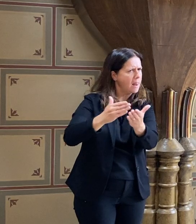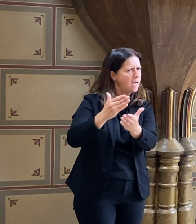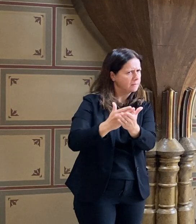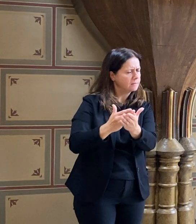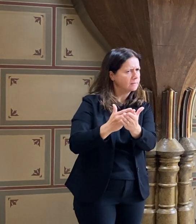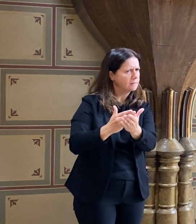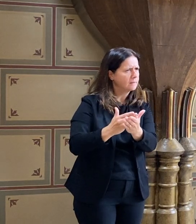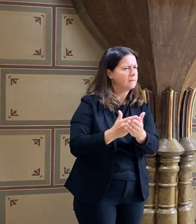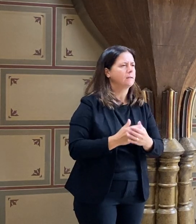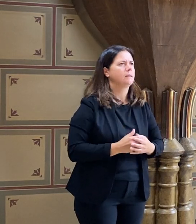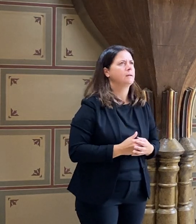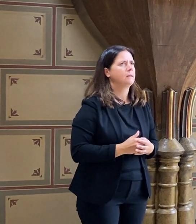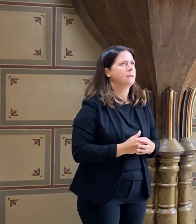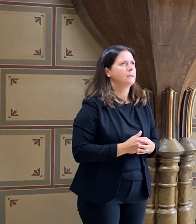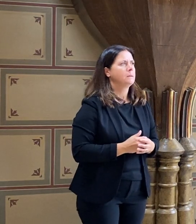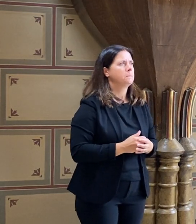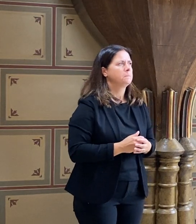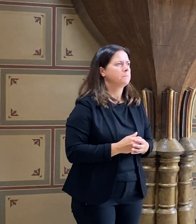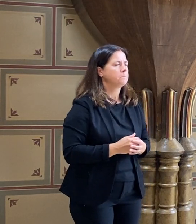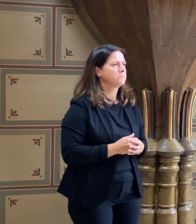Ihr wollt vielleicht darauf